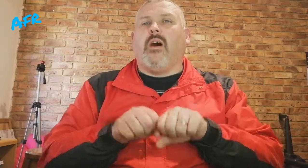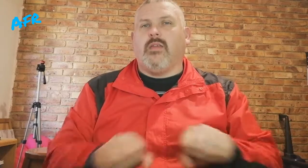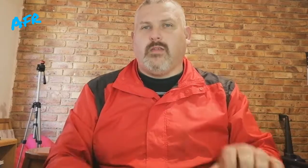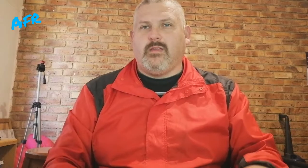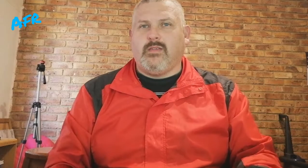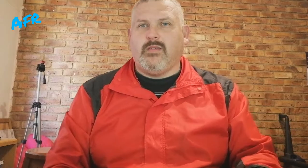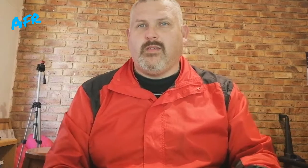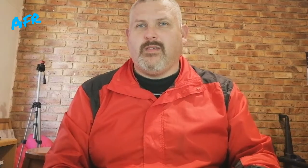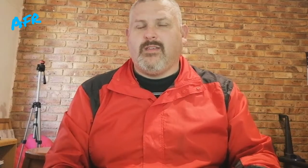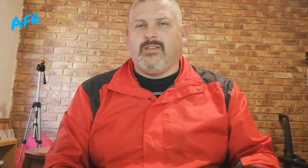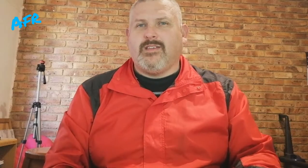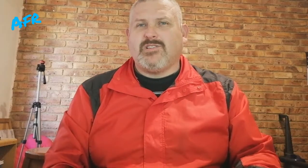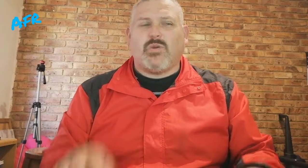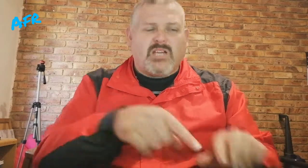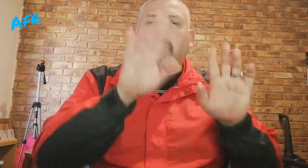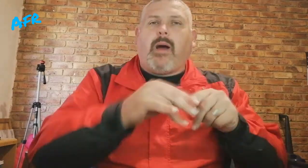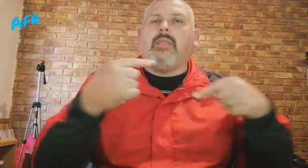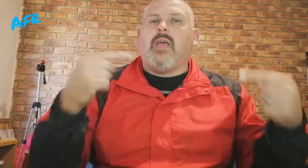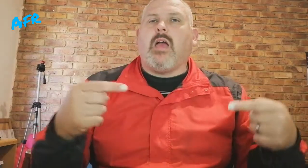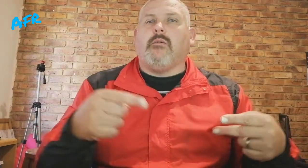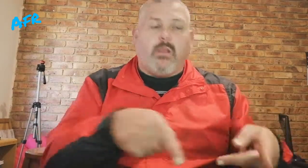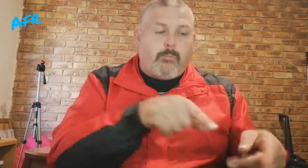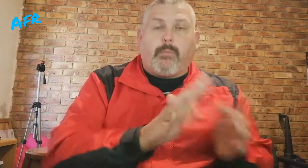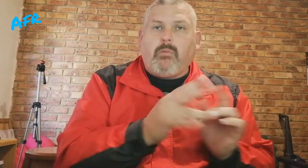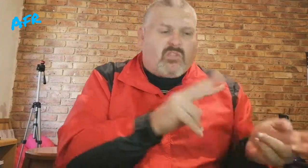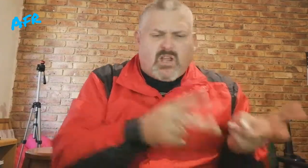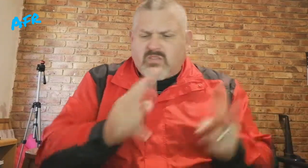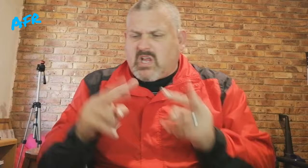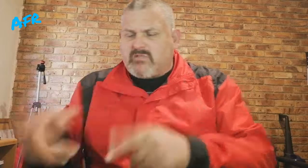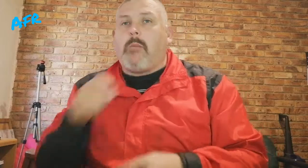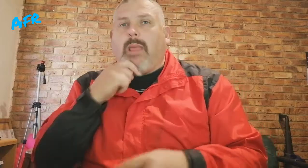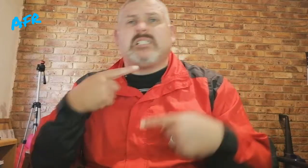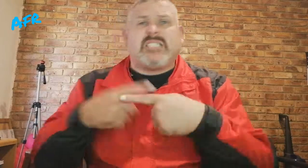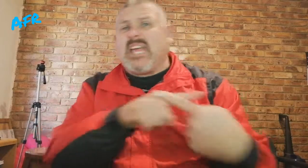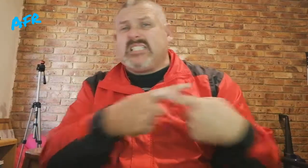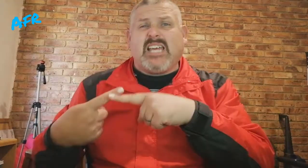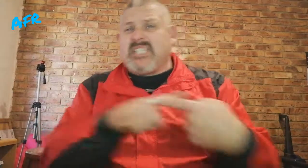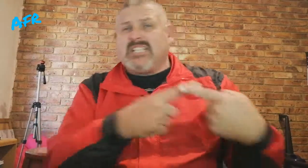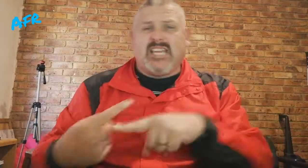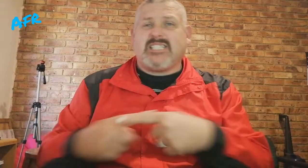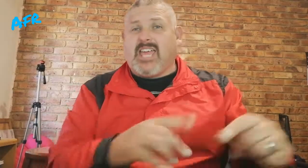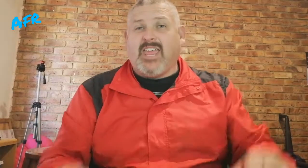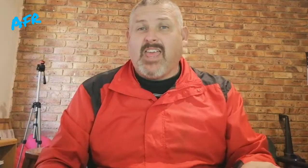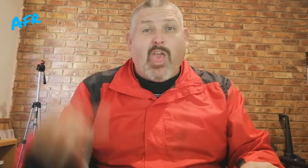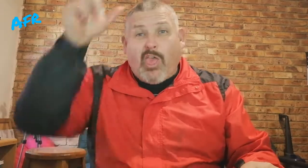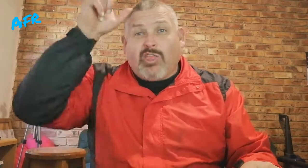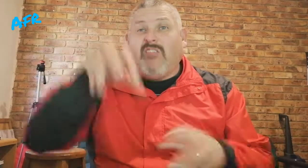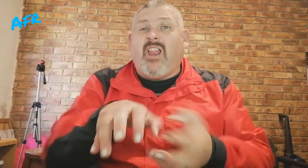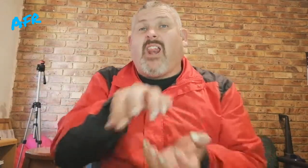aanvaar. So daar is baie dinge in Bybel verskil vir mense stry. En Bybel